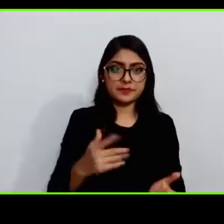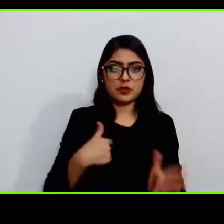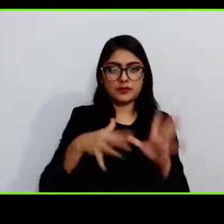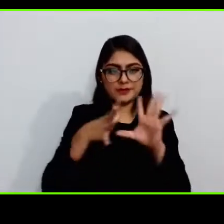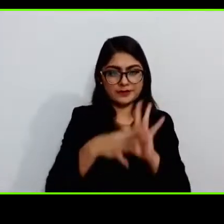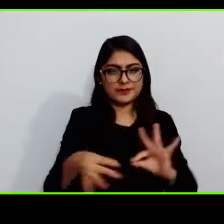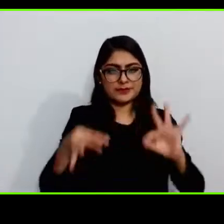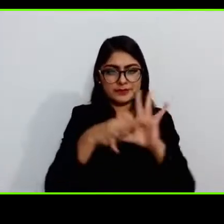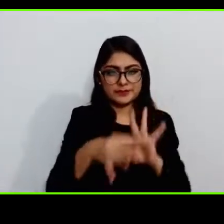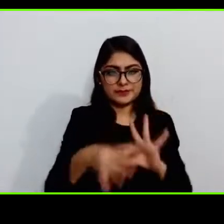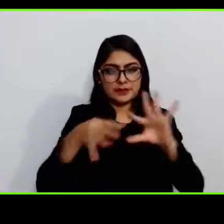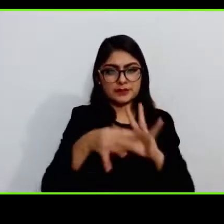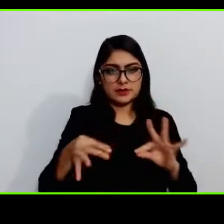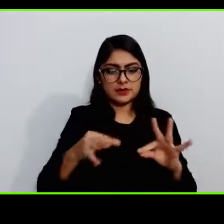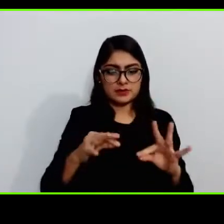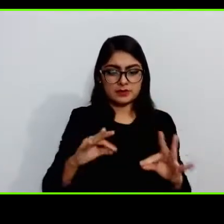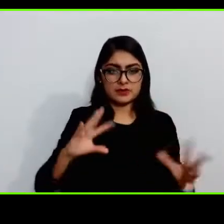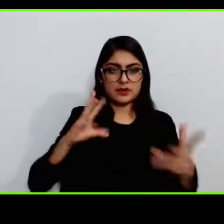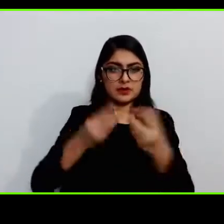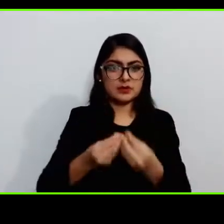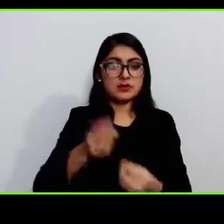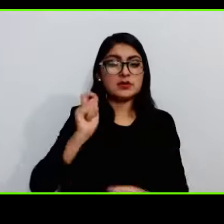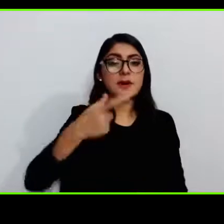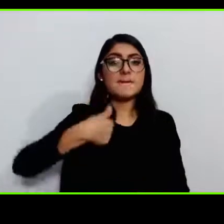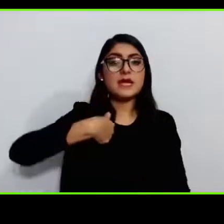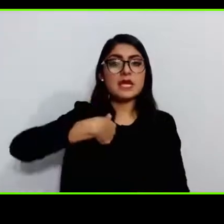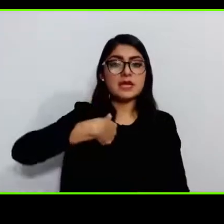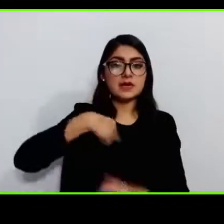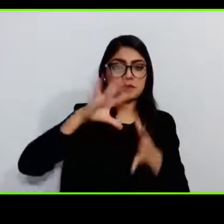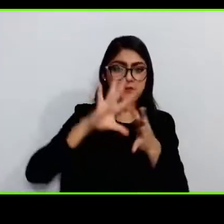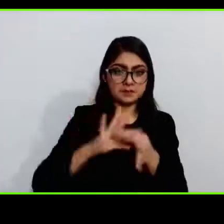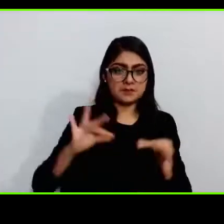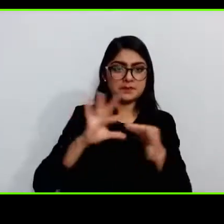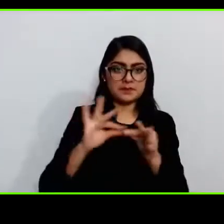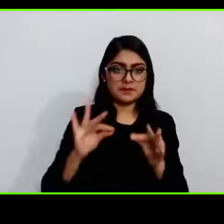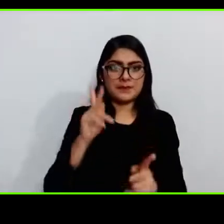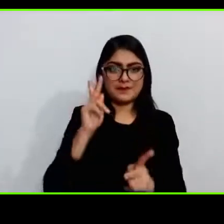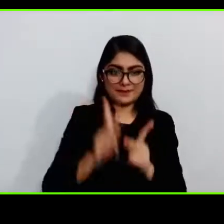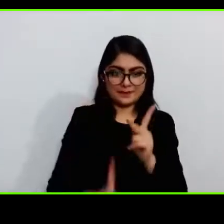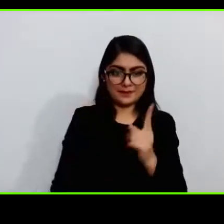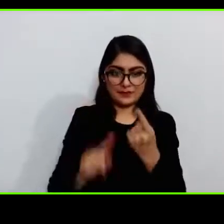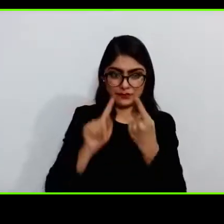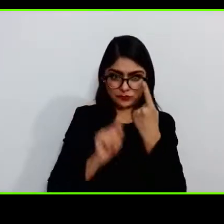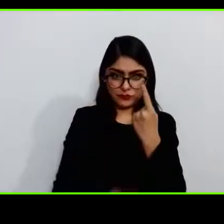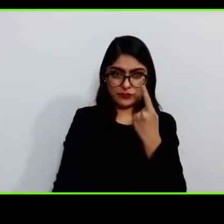primera parte de mi charla. Ahora que pasemos